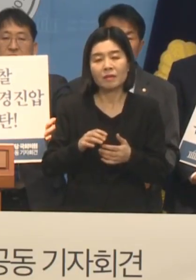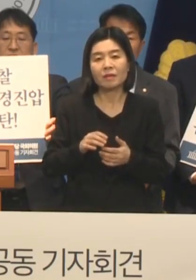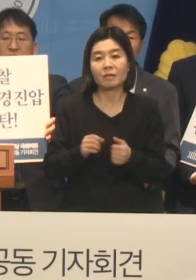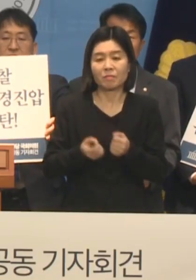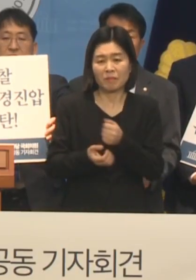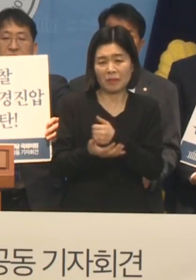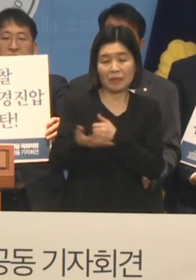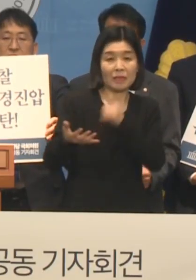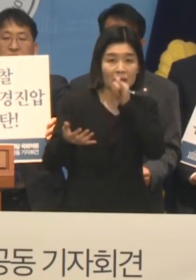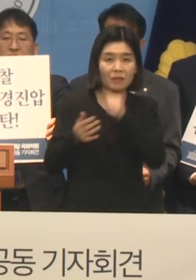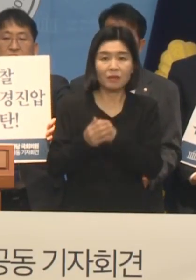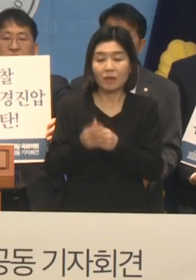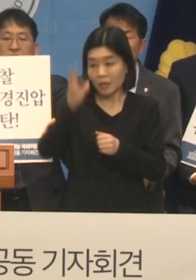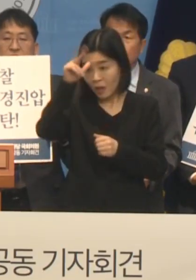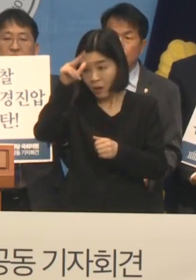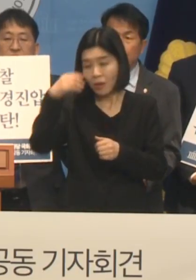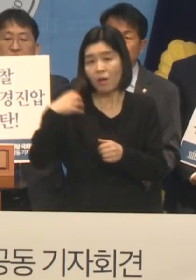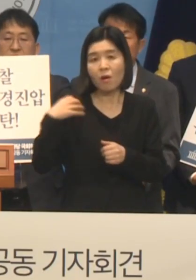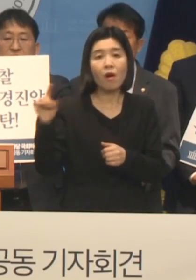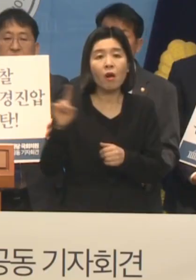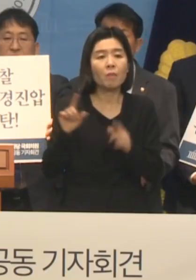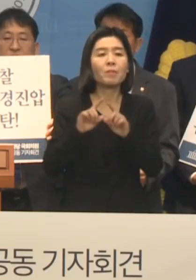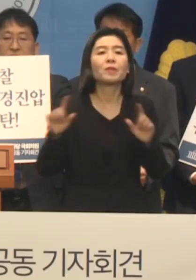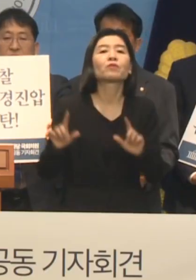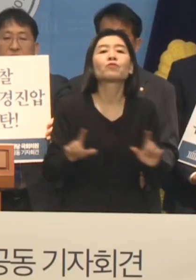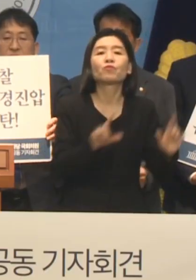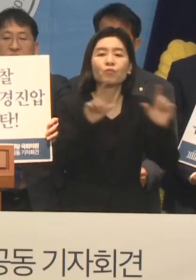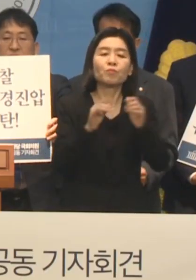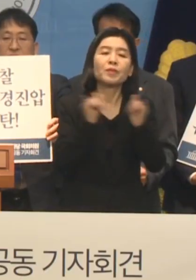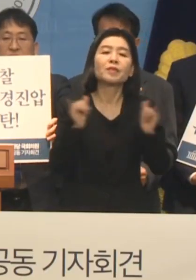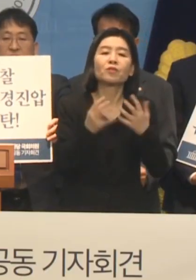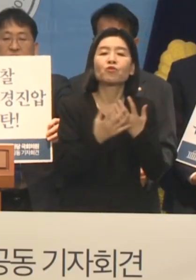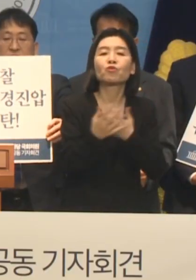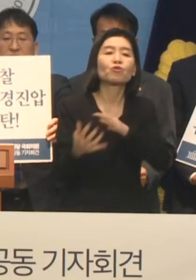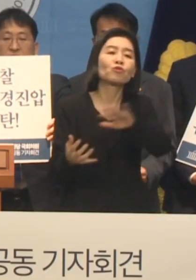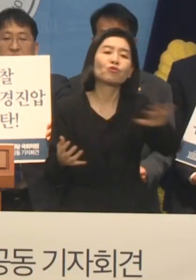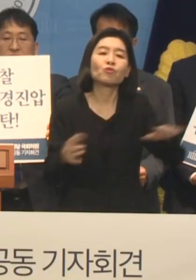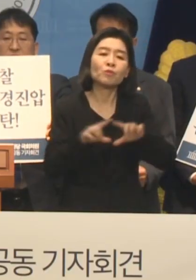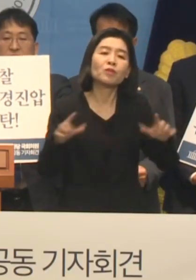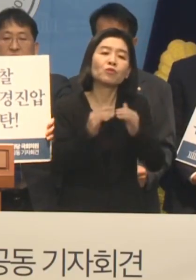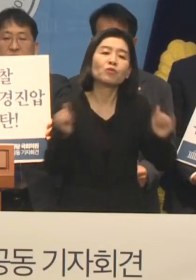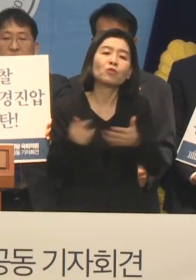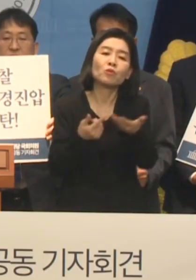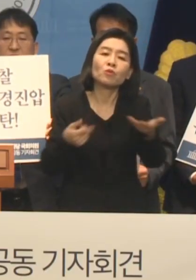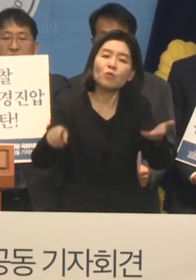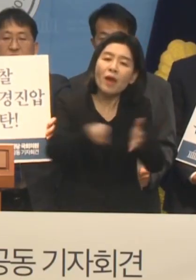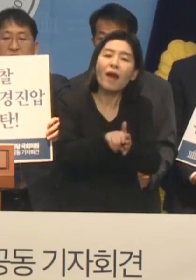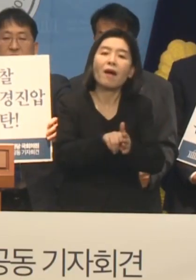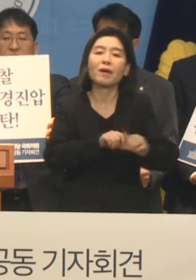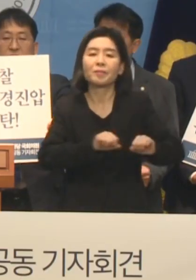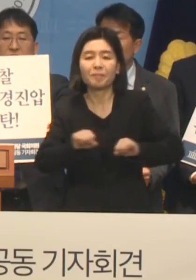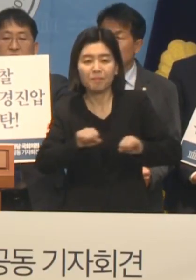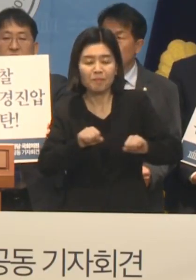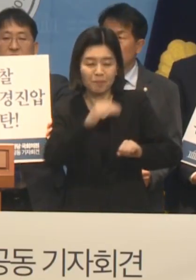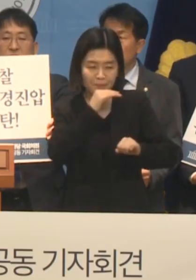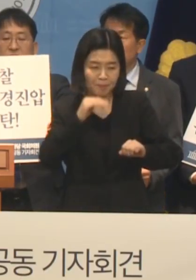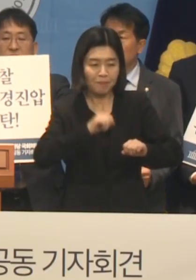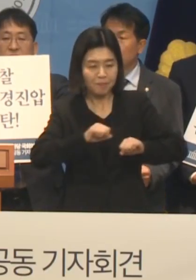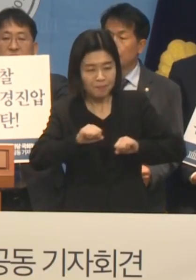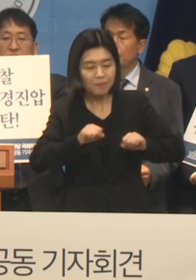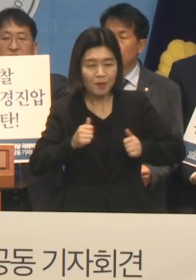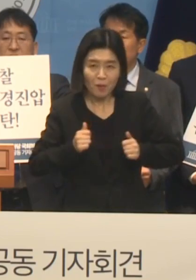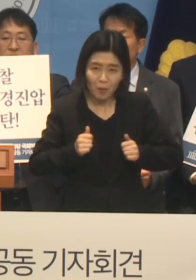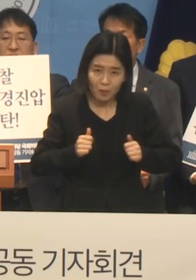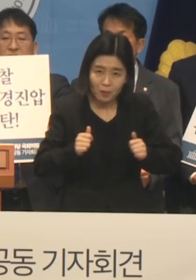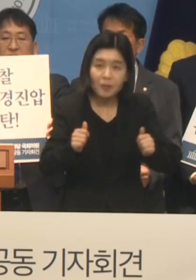경찰은 민중의 지팡이라고 말합니다. 실제로 민중의 지팡이 역할을 지금도 하고 있는 사람들이 있습니다. 연일 피로에